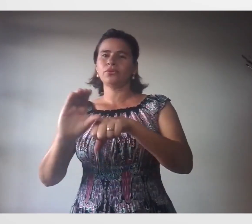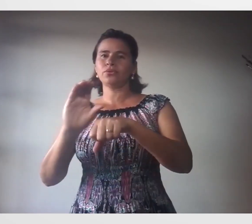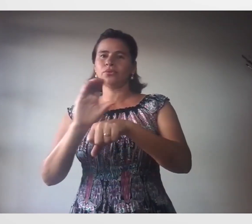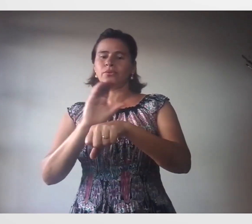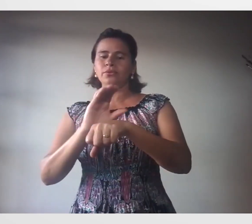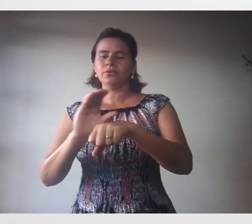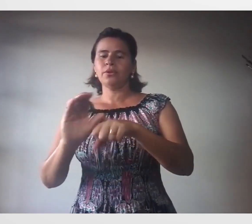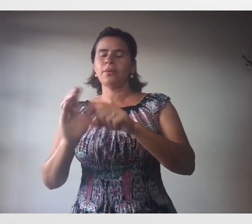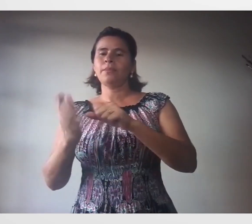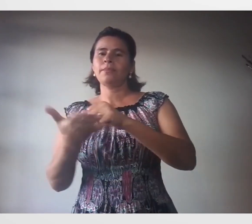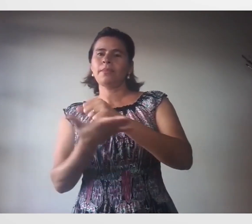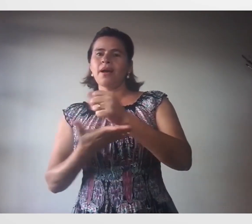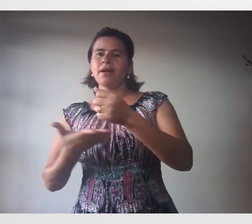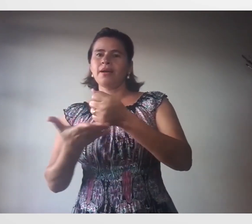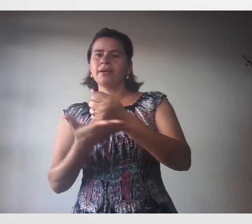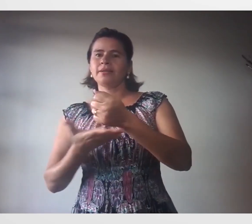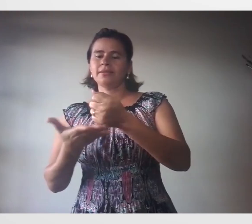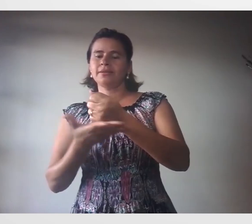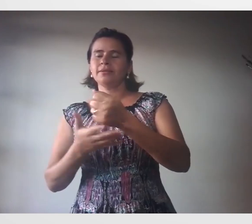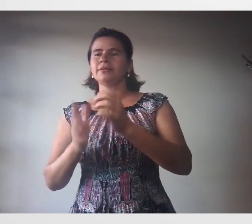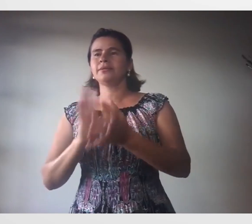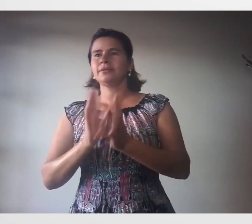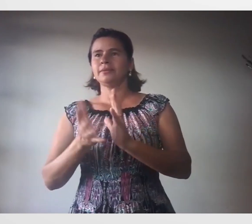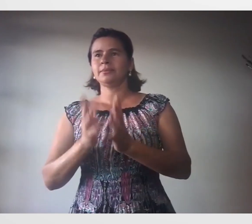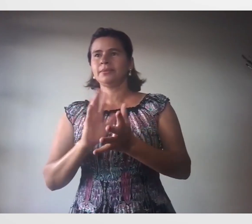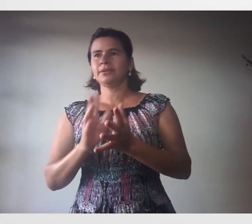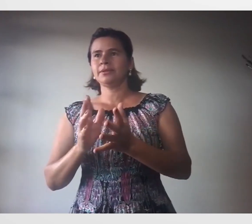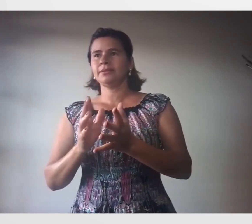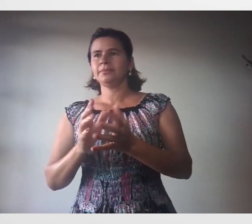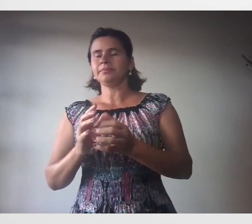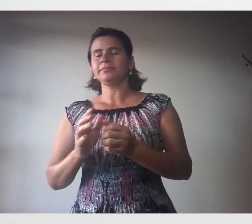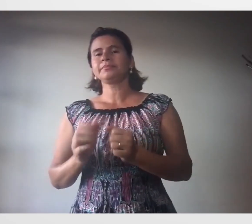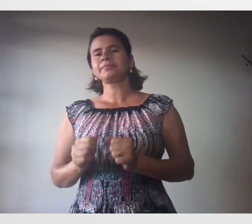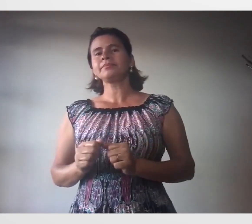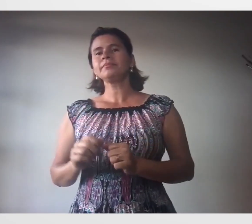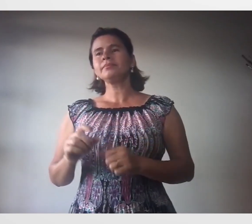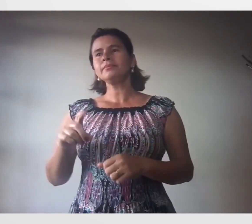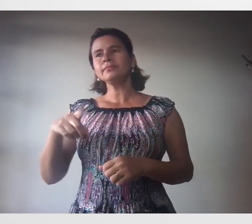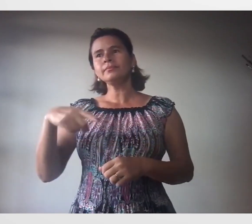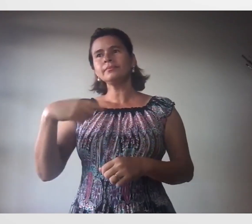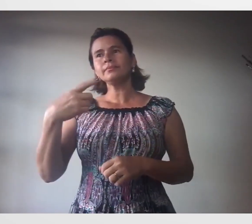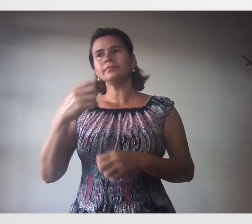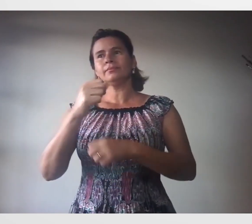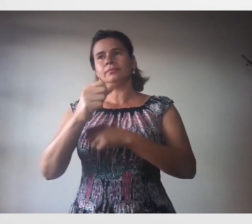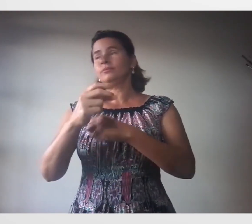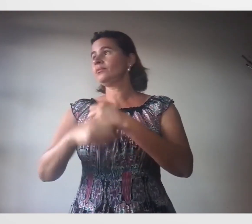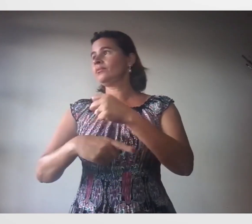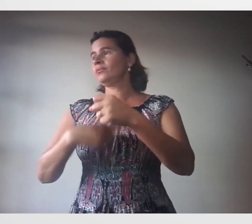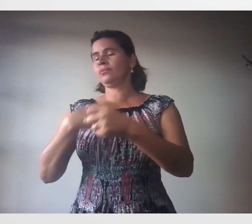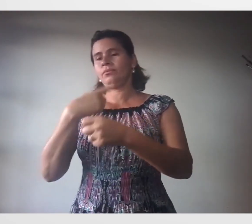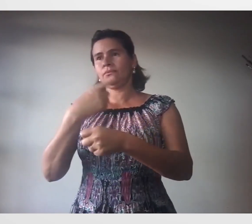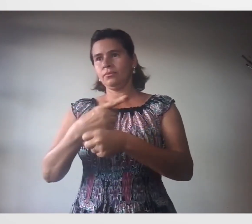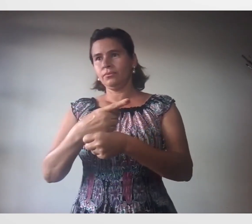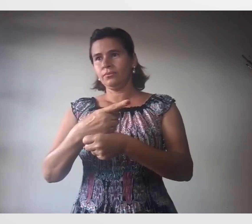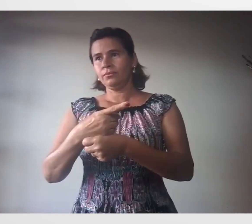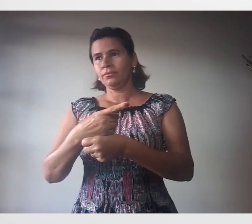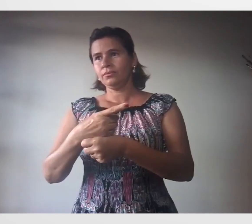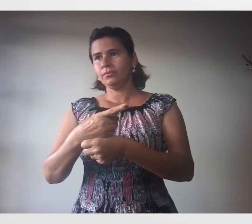comecei a fazer um cursinho básico lá e eu fui aprendendo aos poucos. Então, um ano depois,